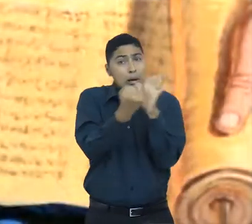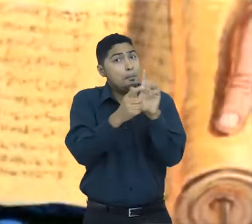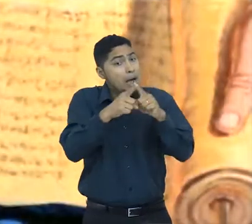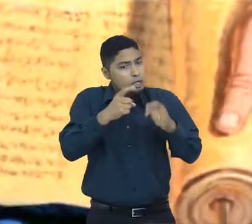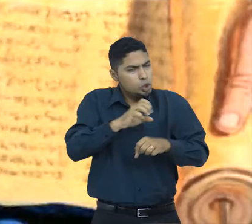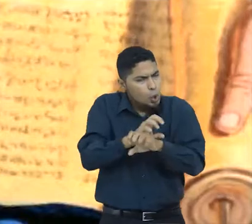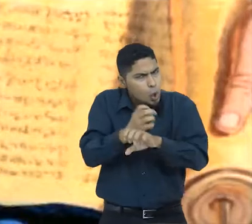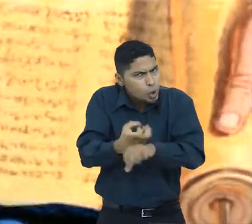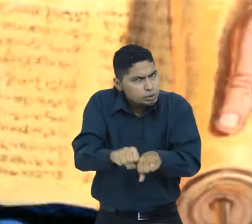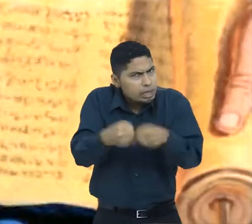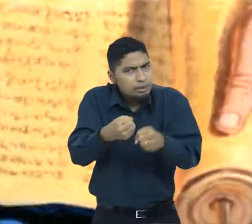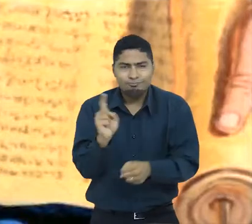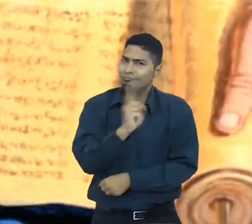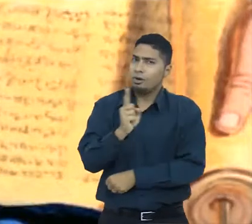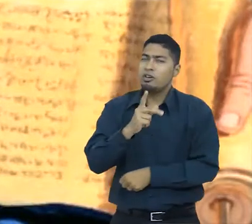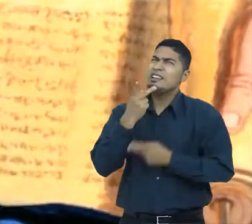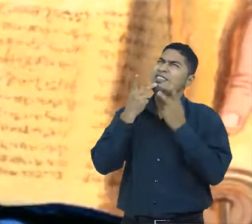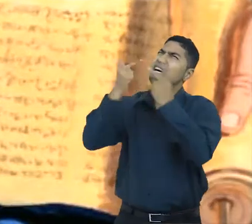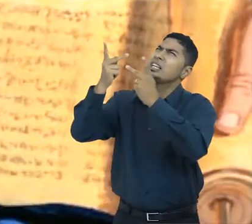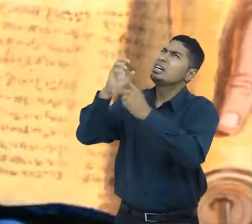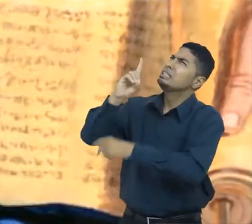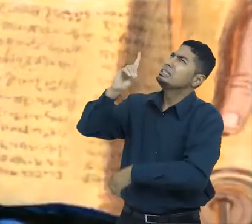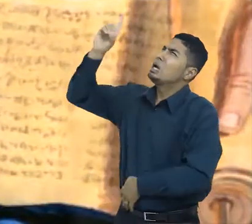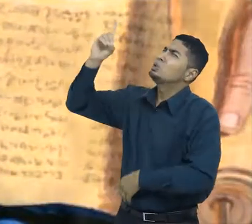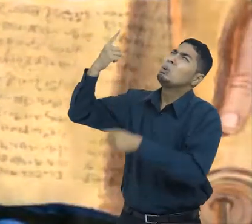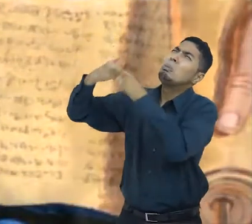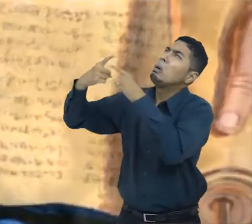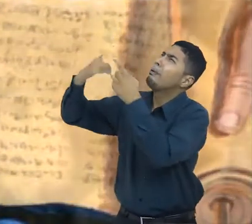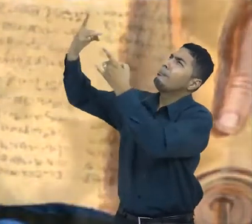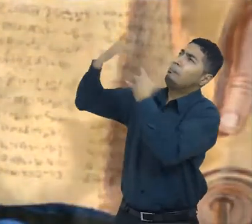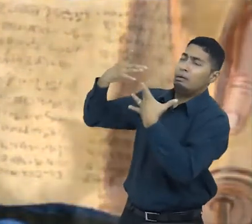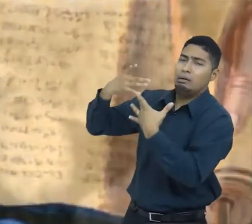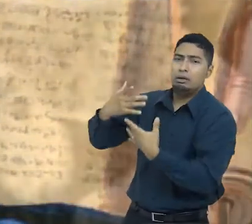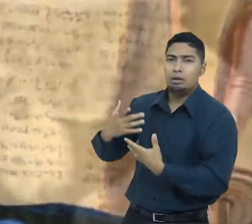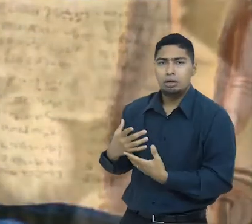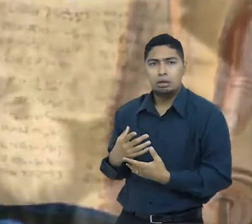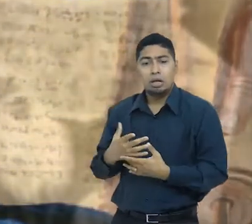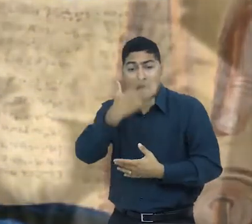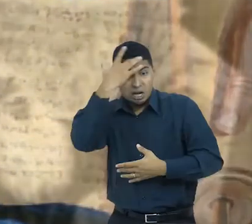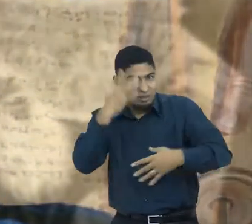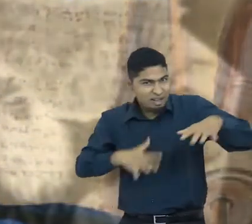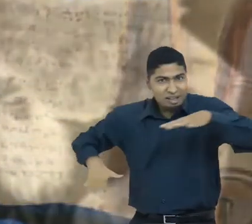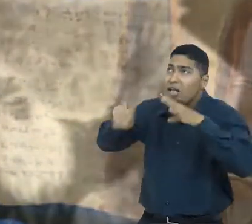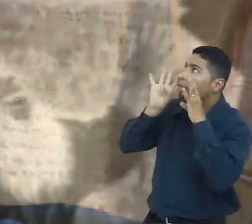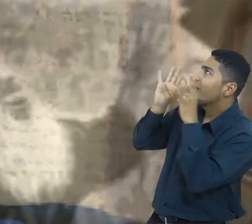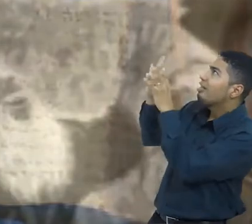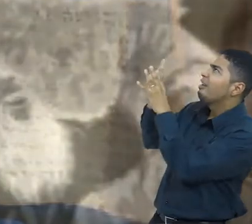ele exclamaria: meu Deus, por que me desamparaste?" E os espectadores iriam zombar do Salvador, dizendo: